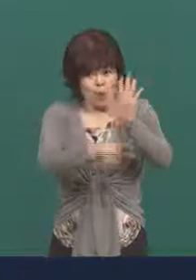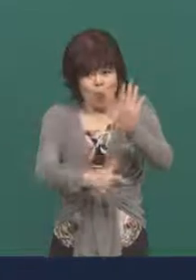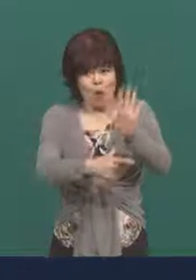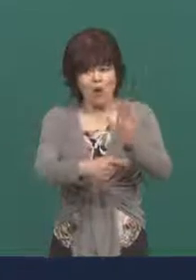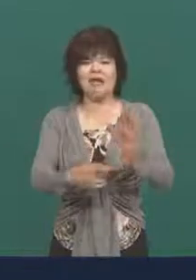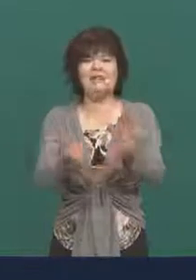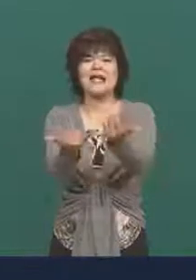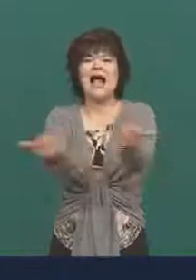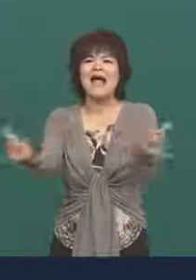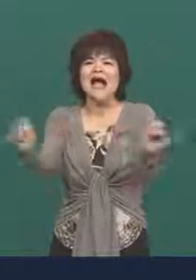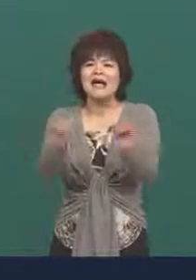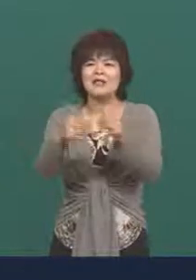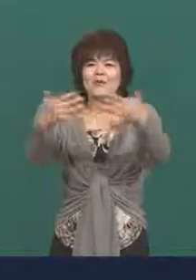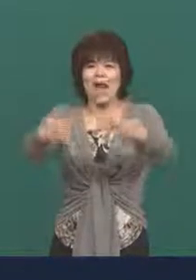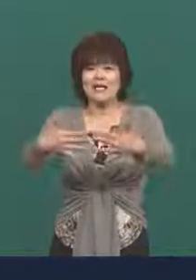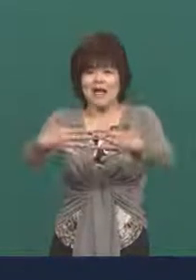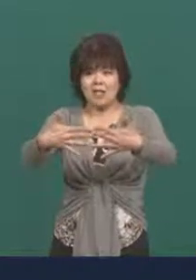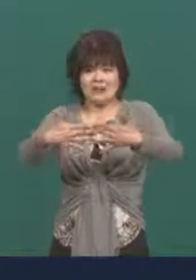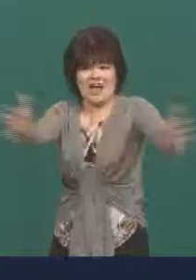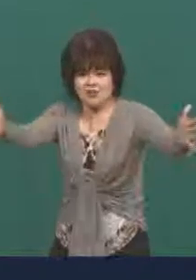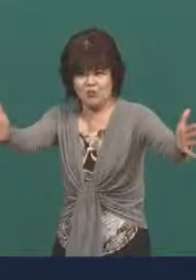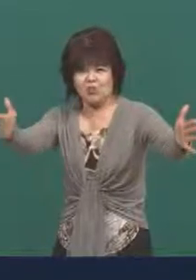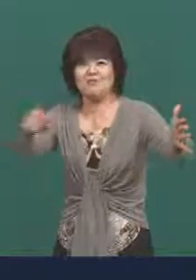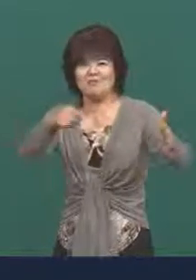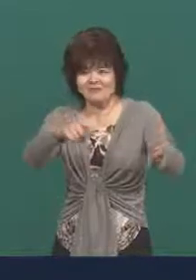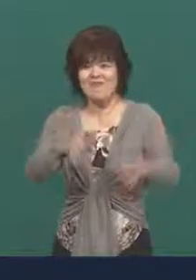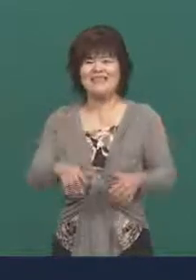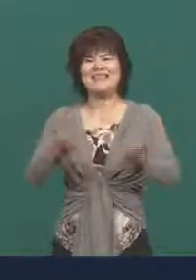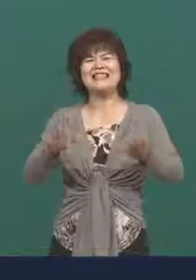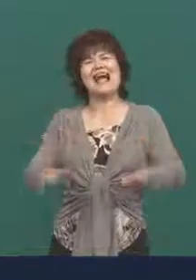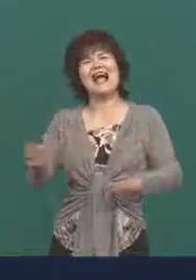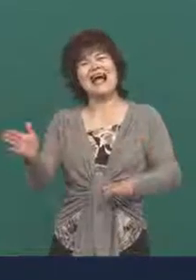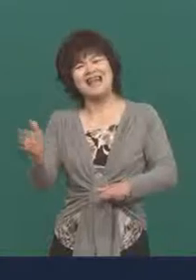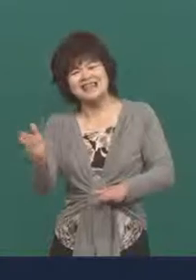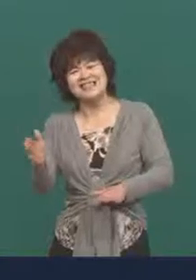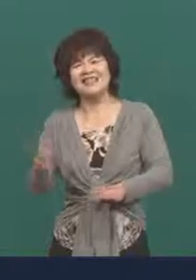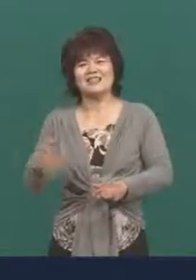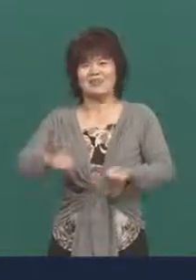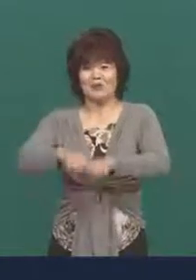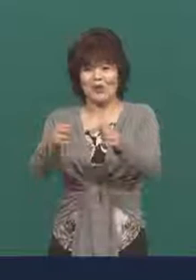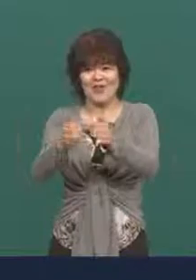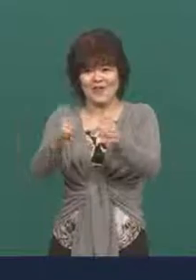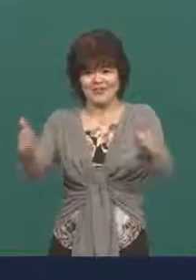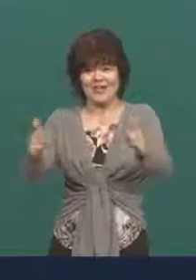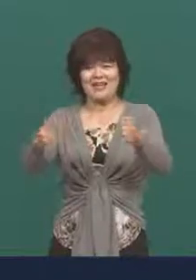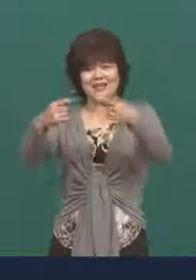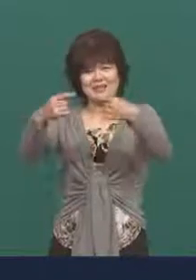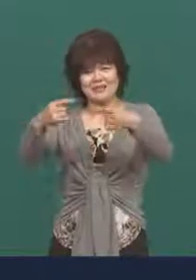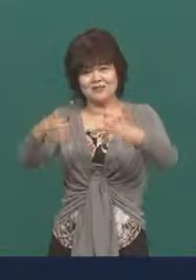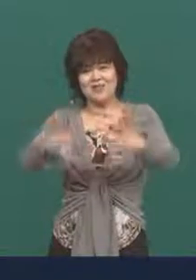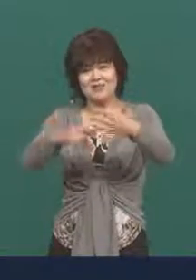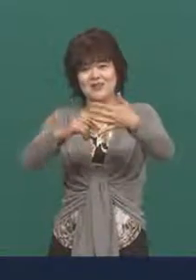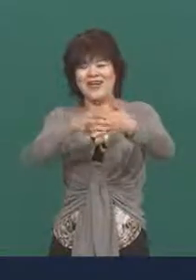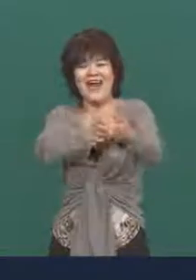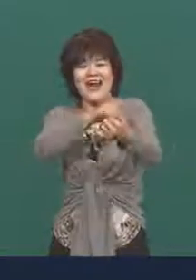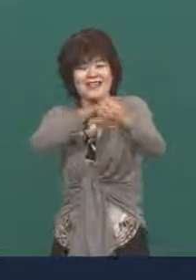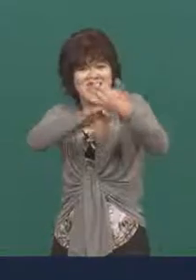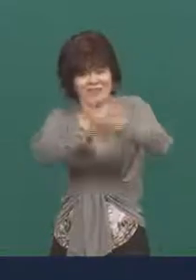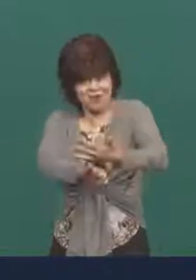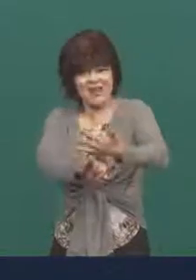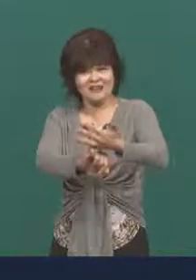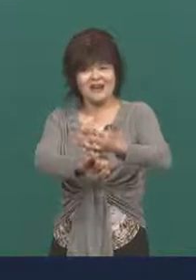今年のテーマは、社会のバリアをぶち壊そう。昨今、障害者権利条約をは